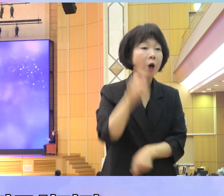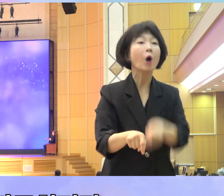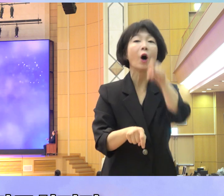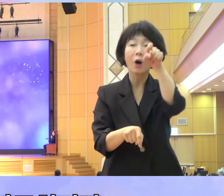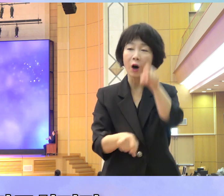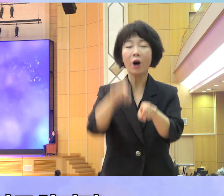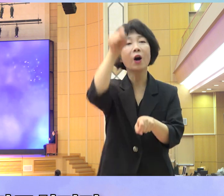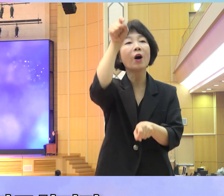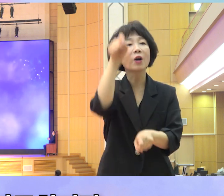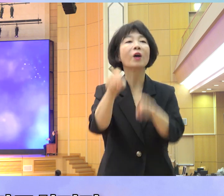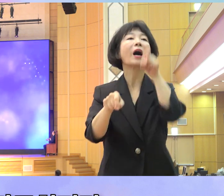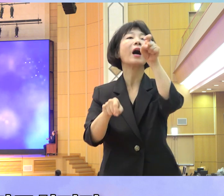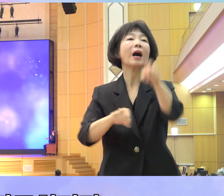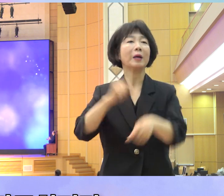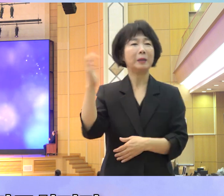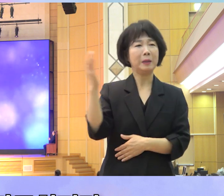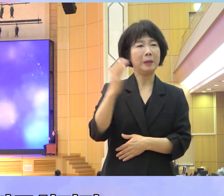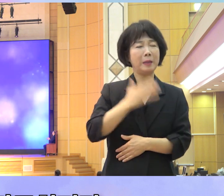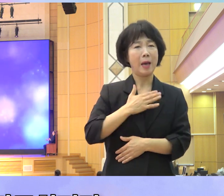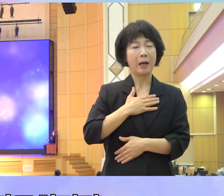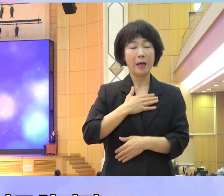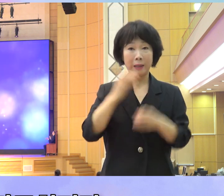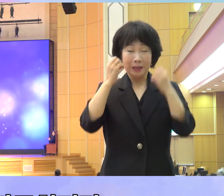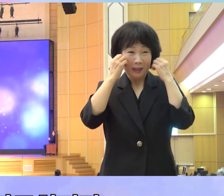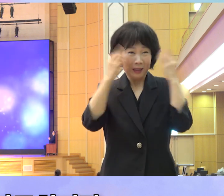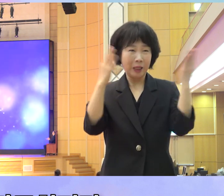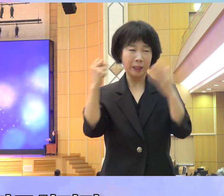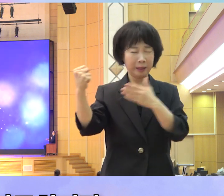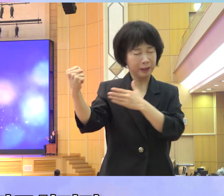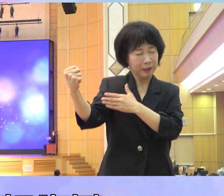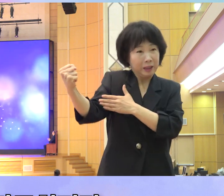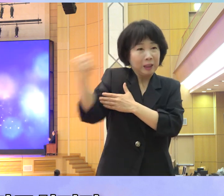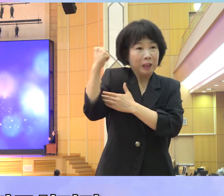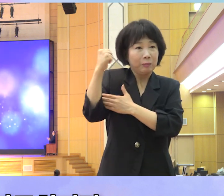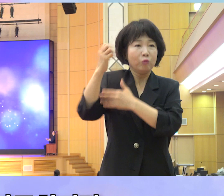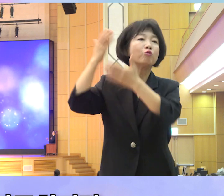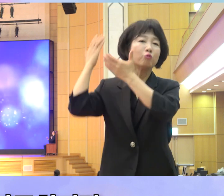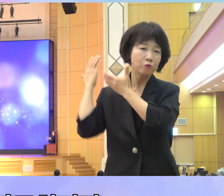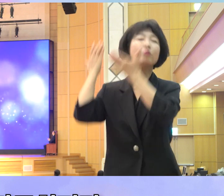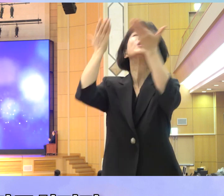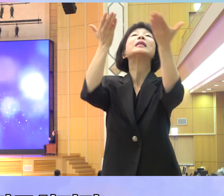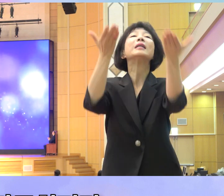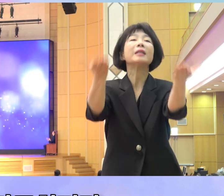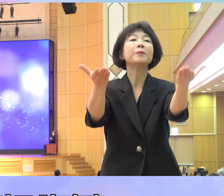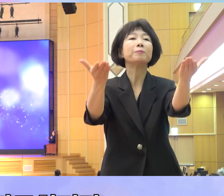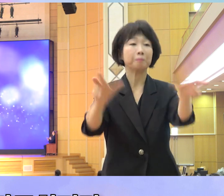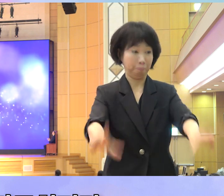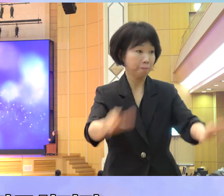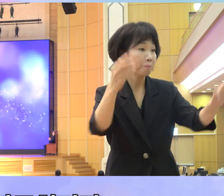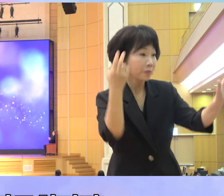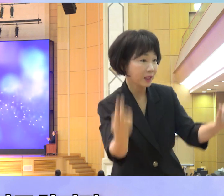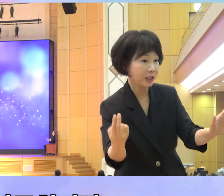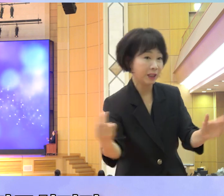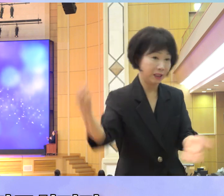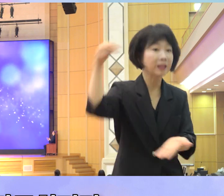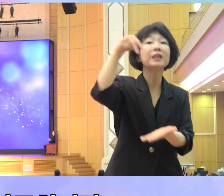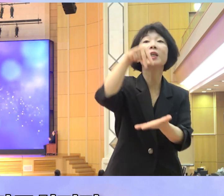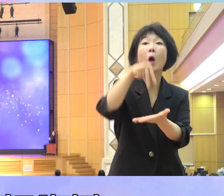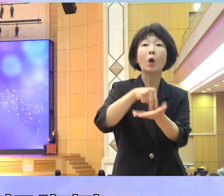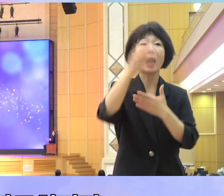일어나 걸어라, 내가 새 힘을 주리니.